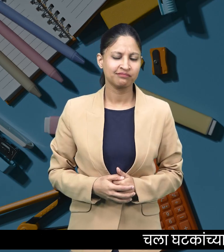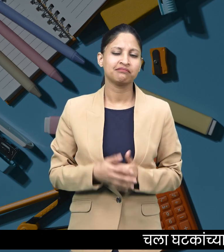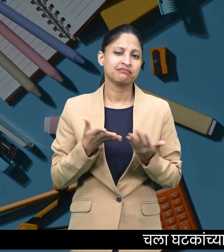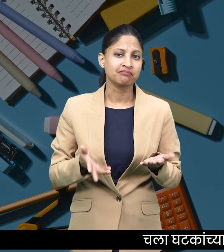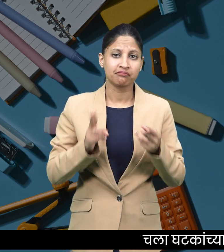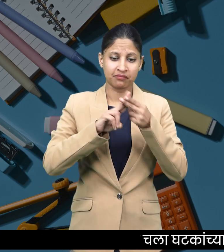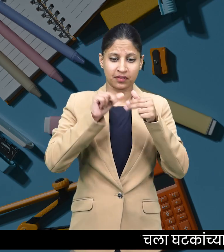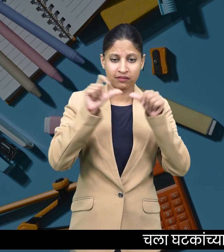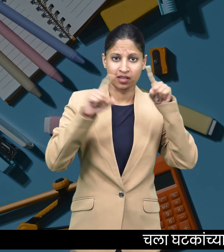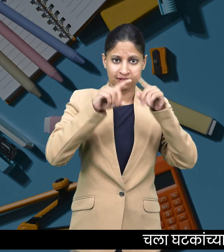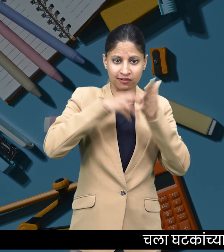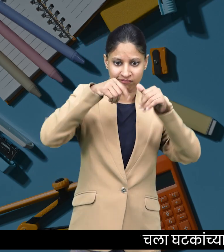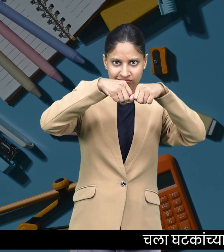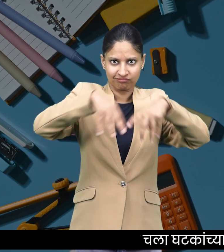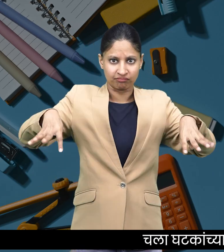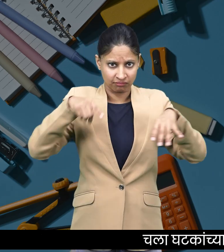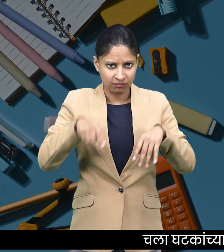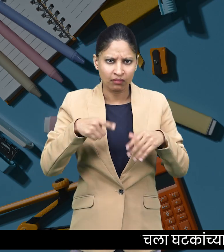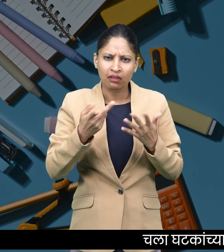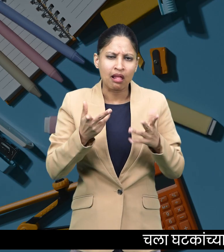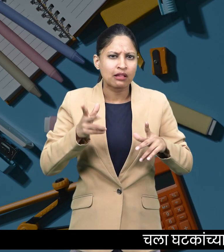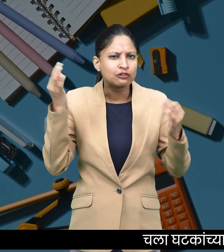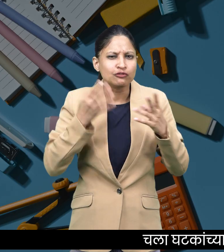चला घटकांच्या जगात आपला प्रवास सुरू करूया.